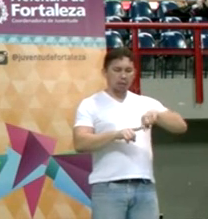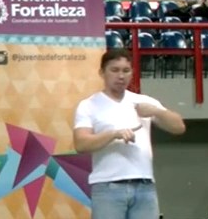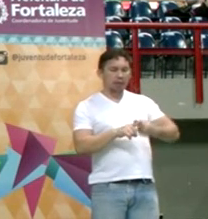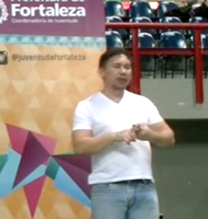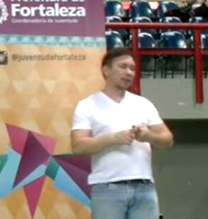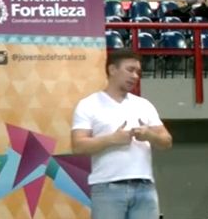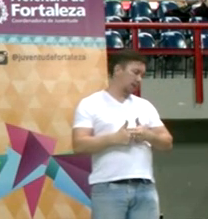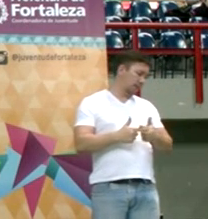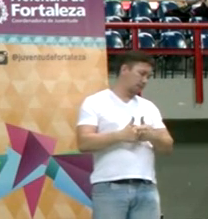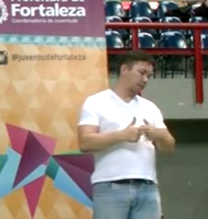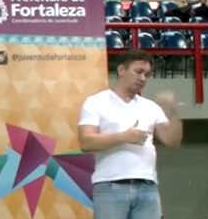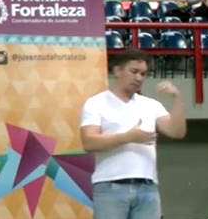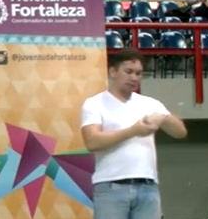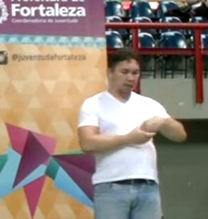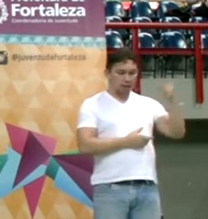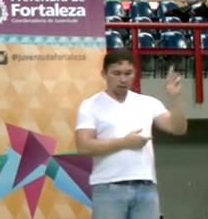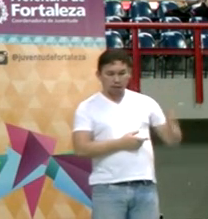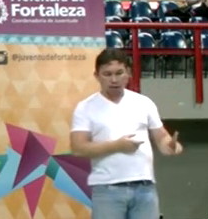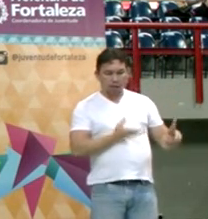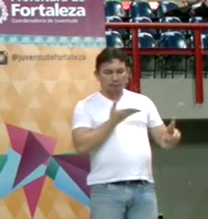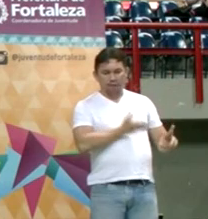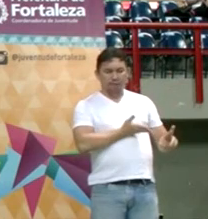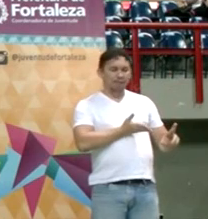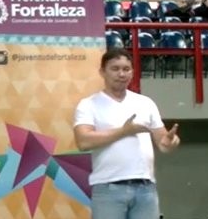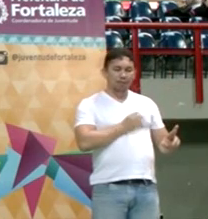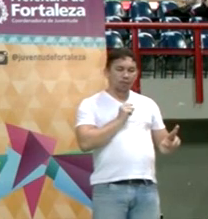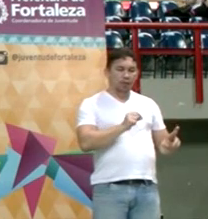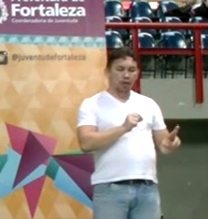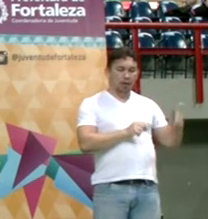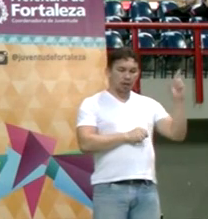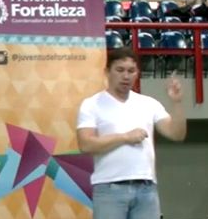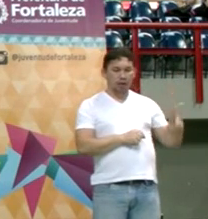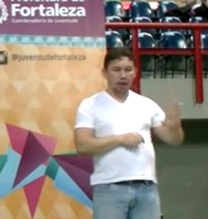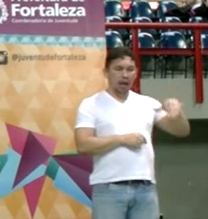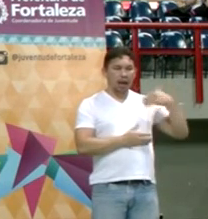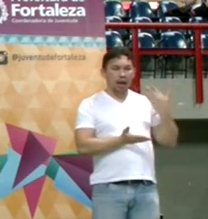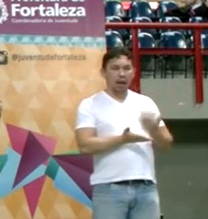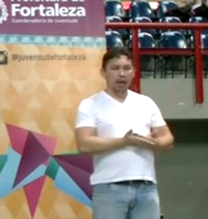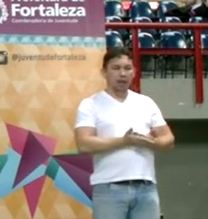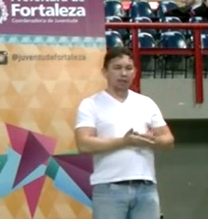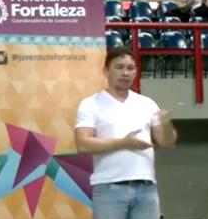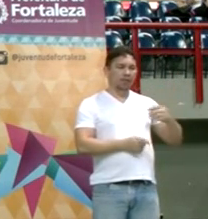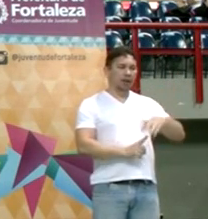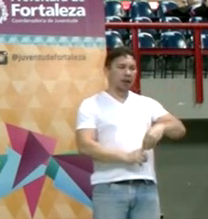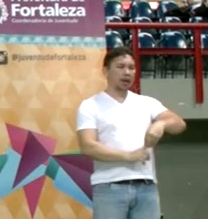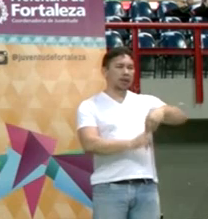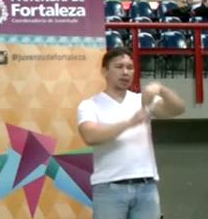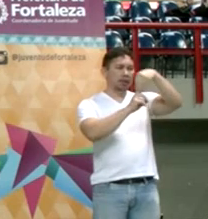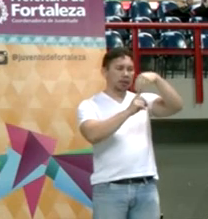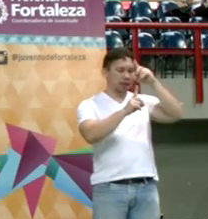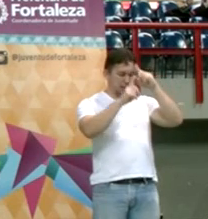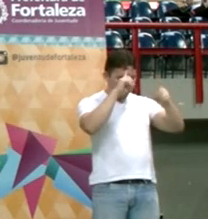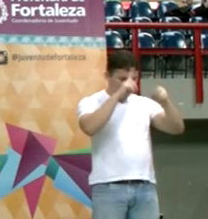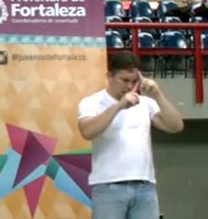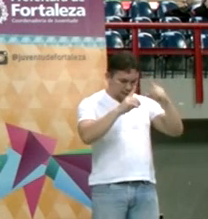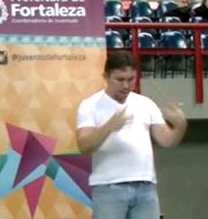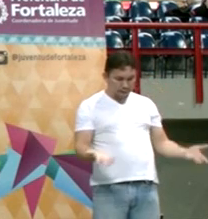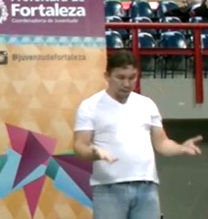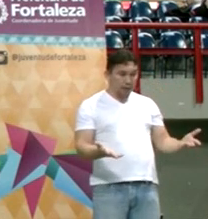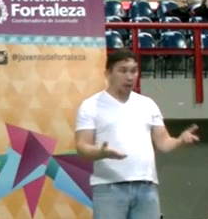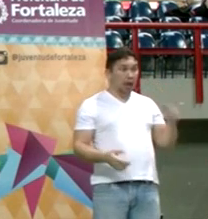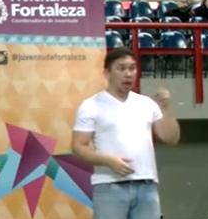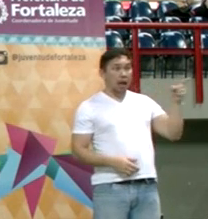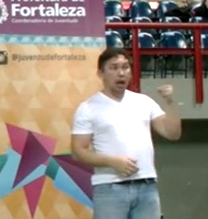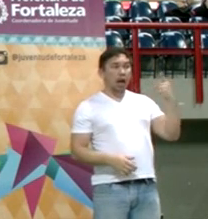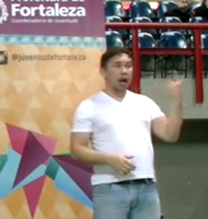um agravante na Rússia, muito forte. A Rússia ainda era absolutista. Só